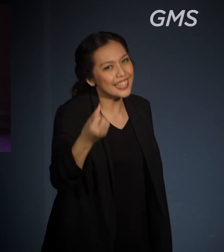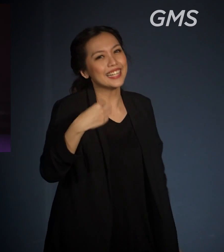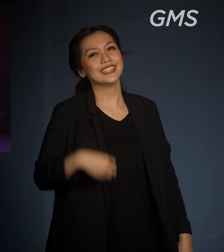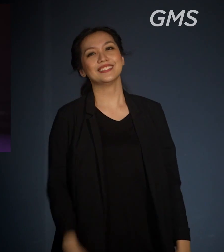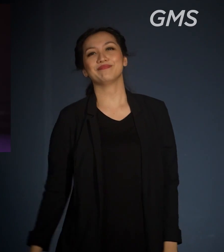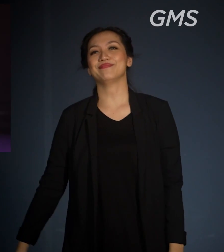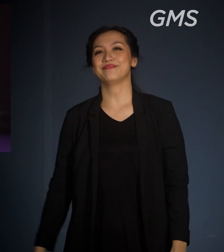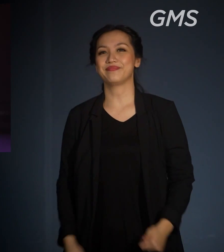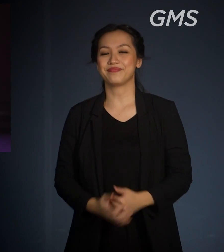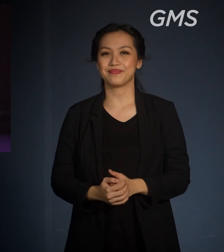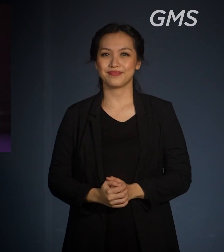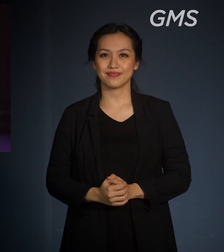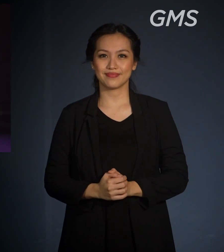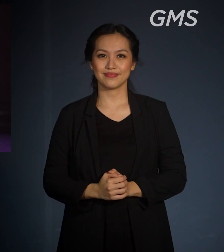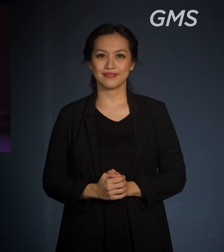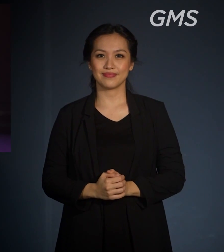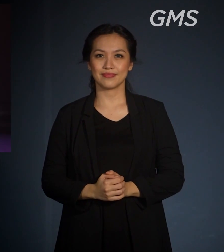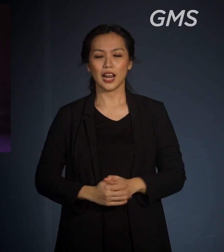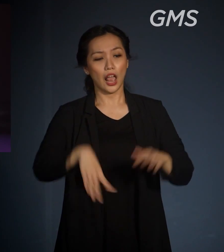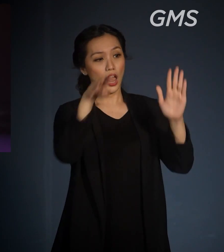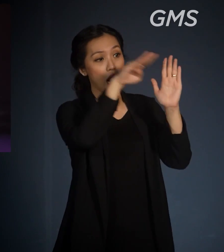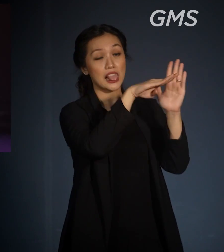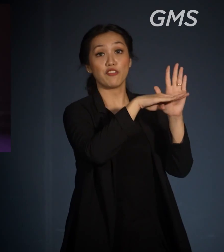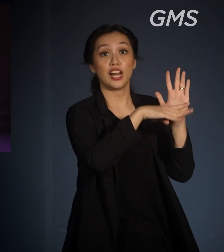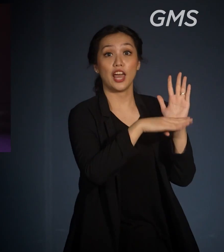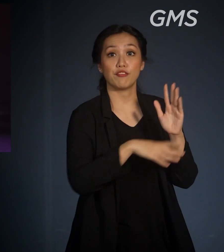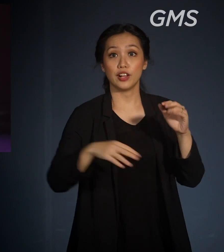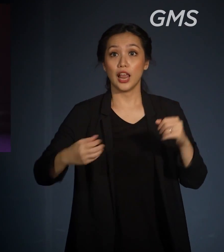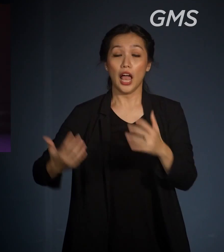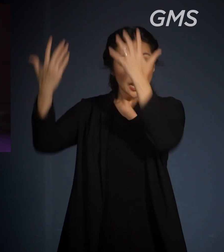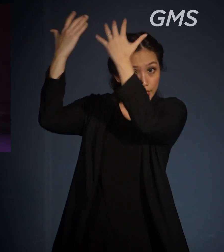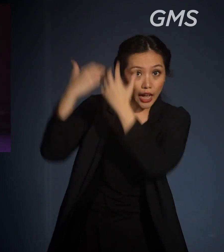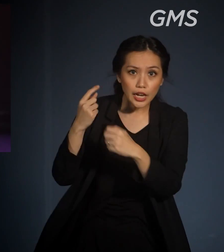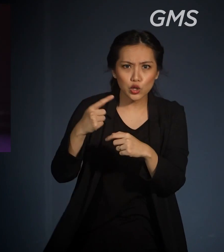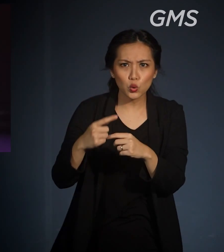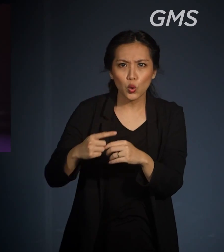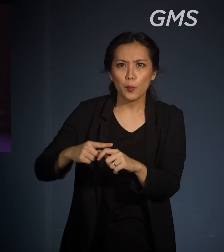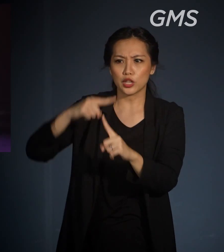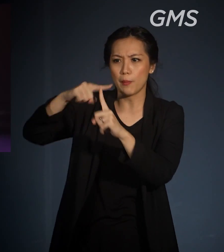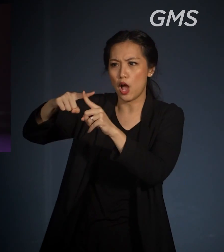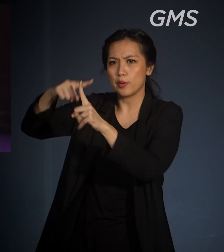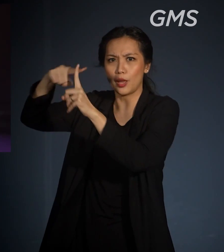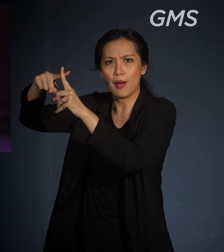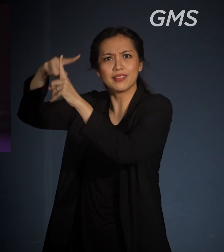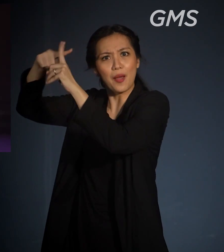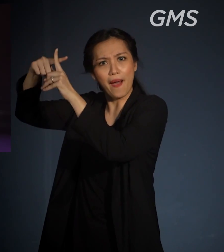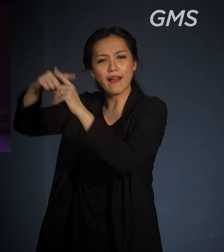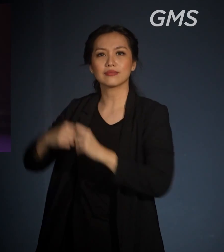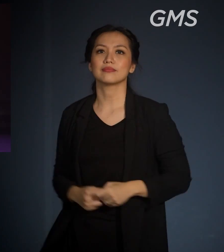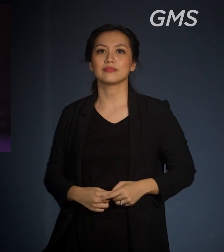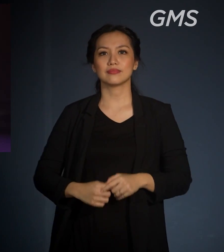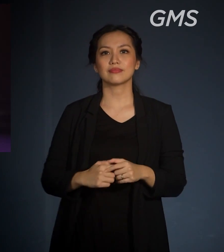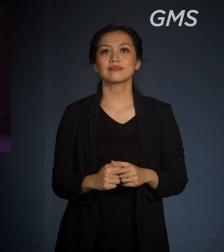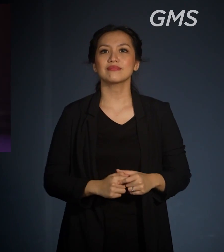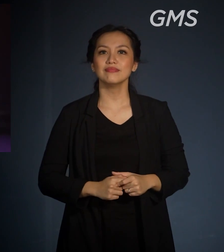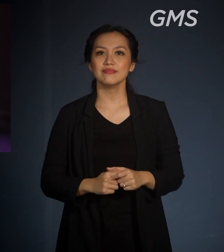Anda, level tekanan itu akan meningkat dalam kehidupan Anda. Jadi bagi Anda, kalau Anda adalah seorang profesional,